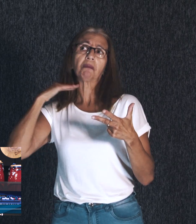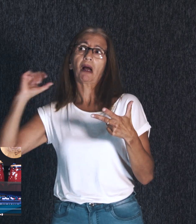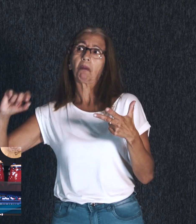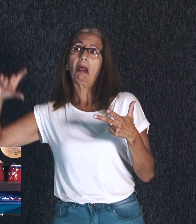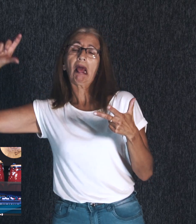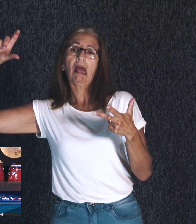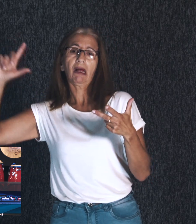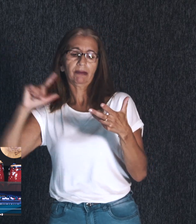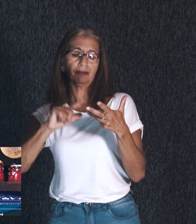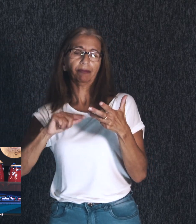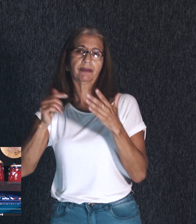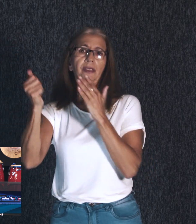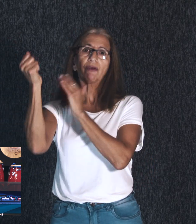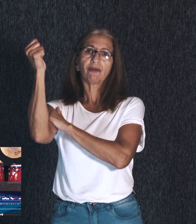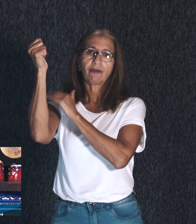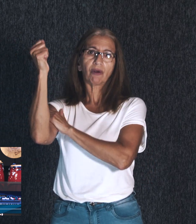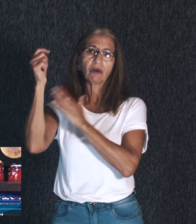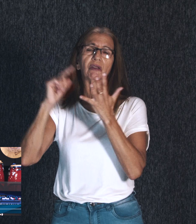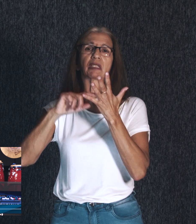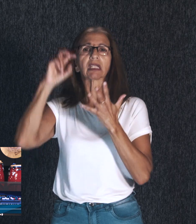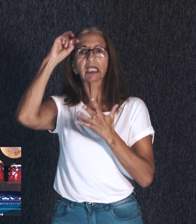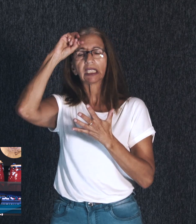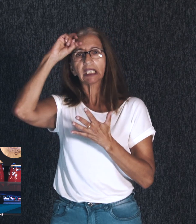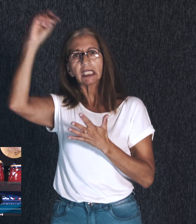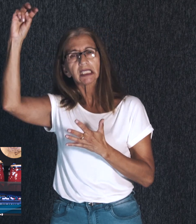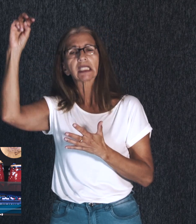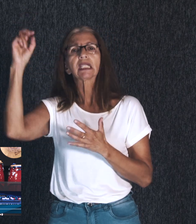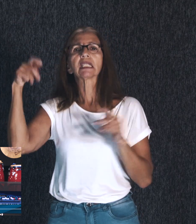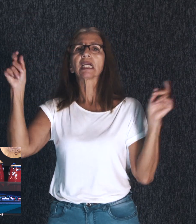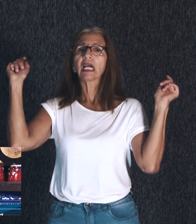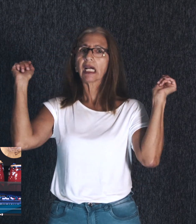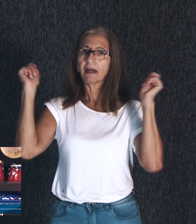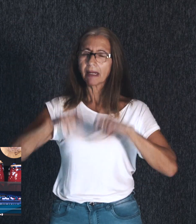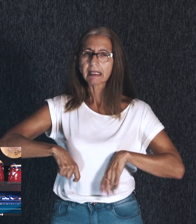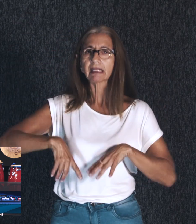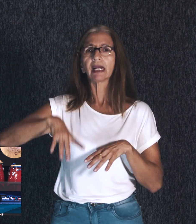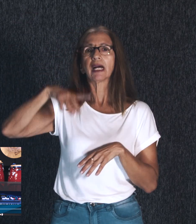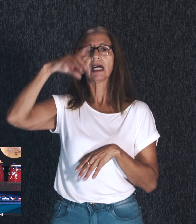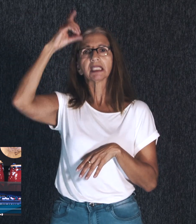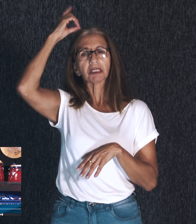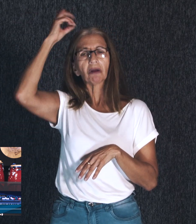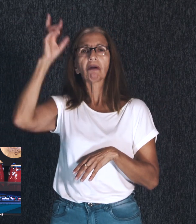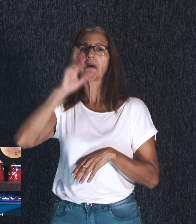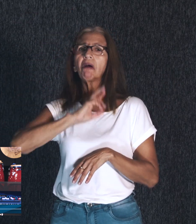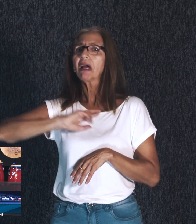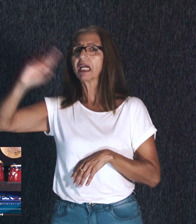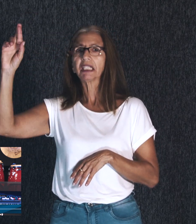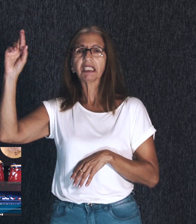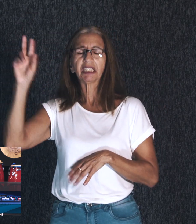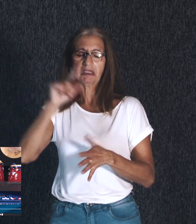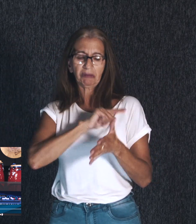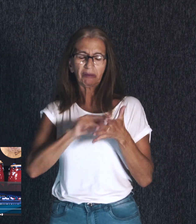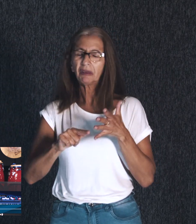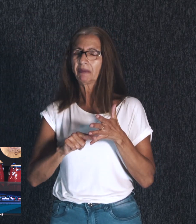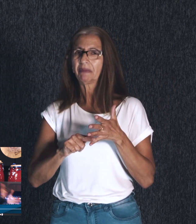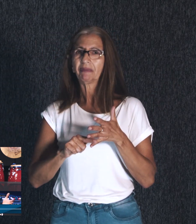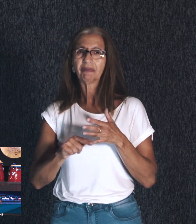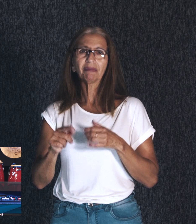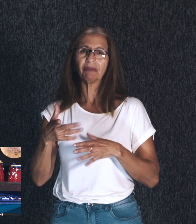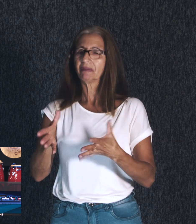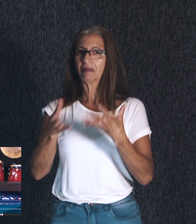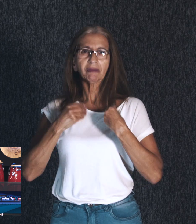seu braço, a sua inteligência, a sua capacidade, a religião, tudo isso não